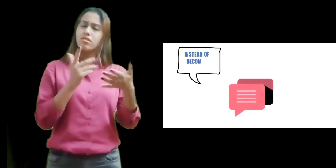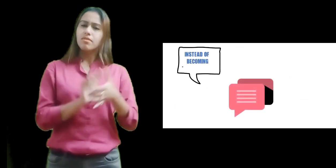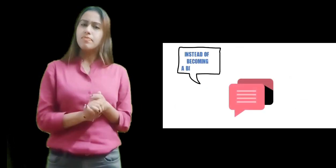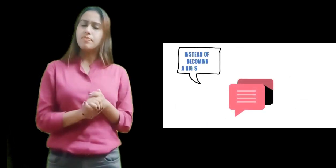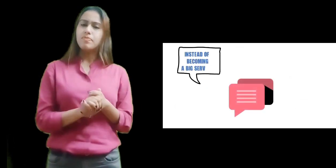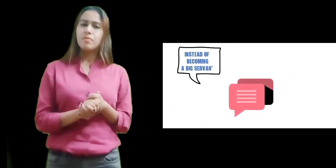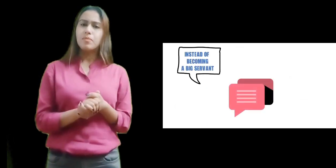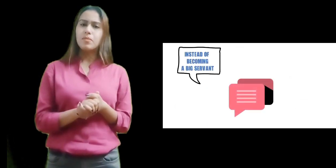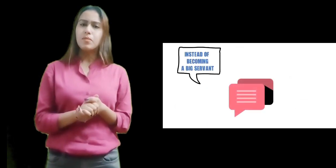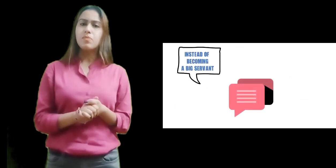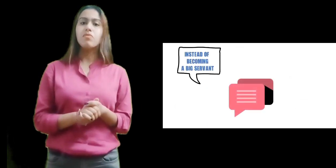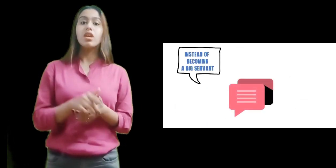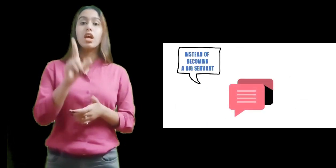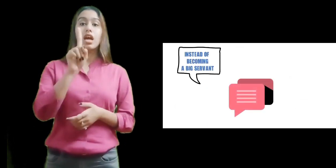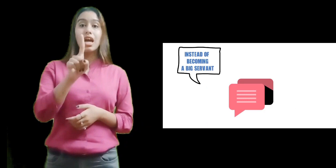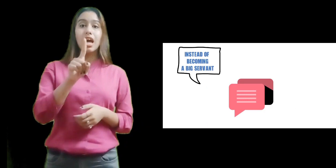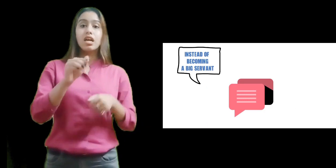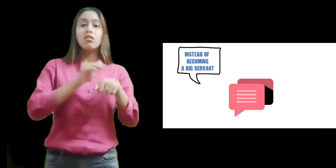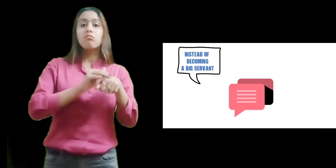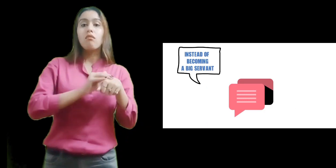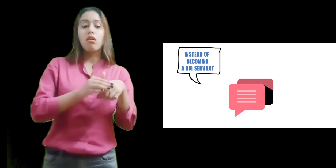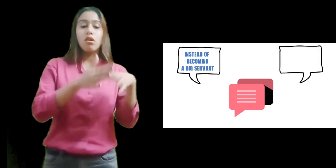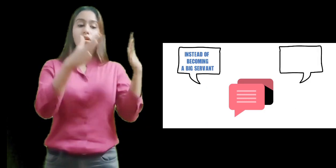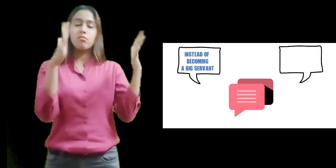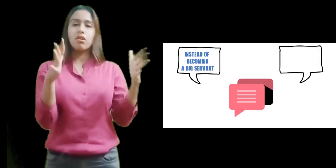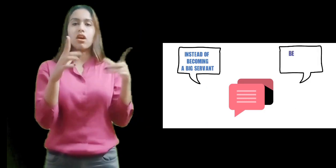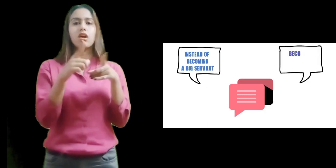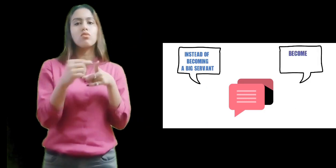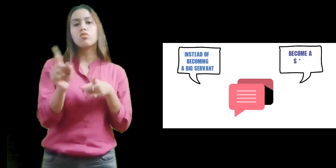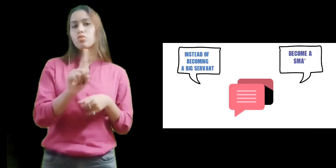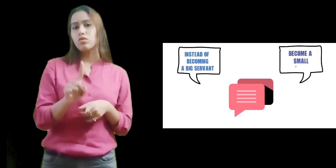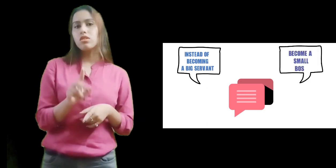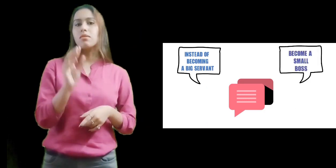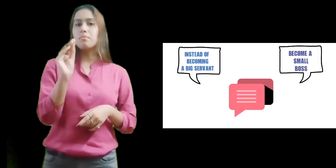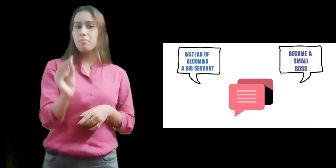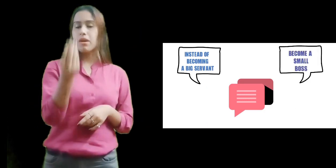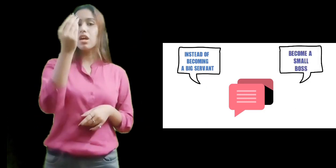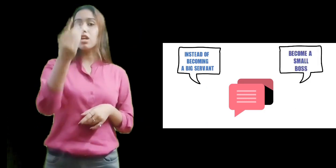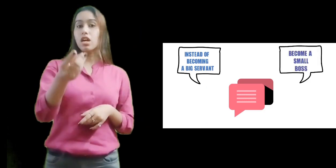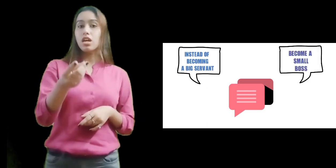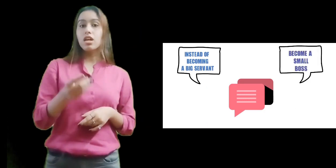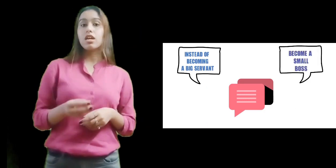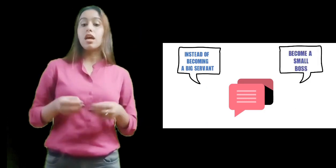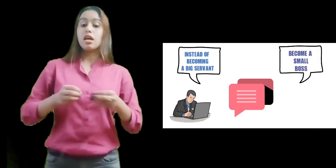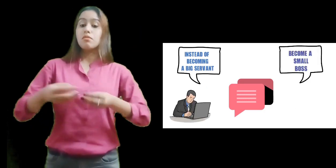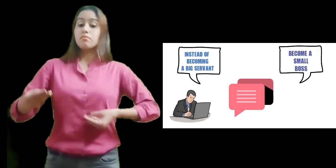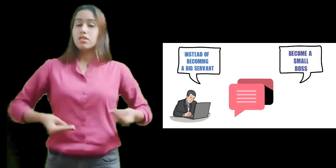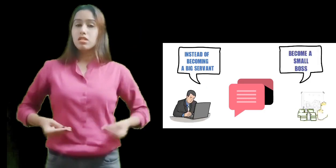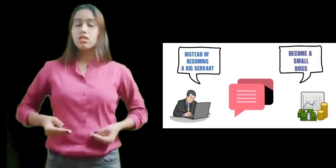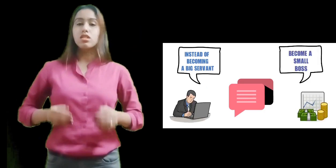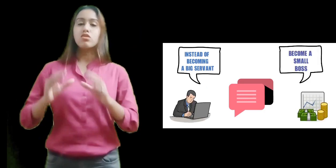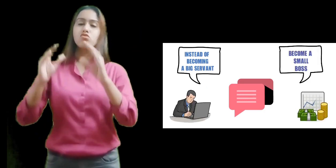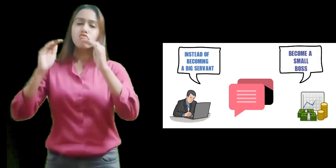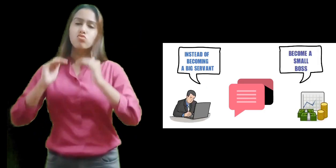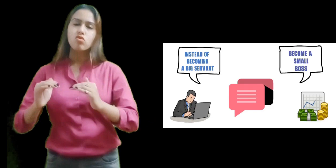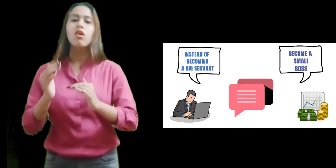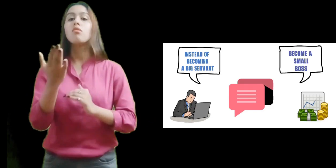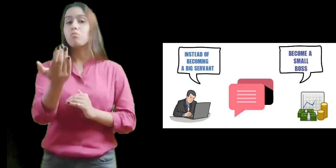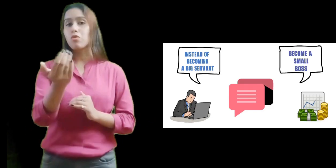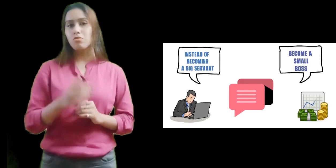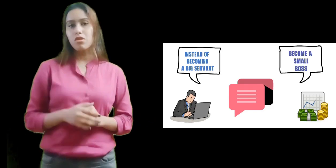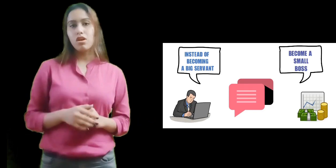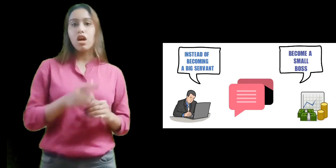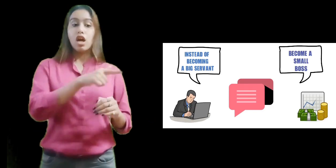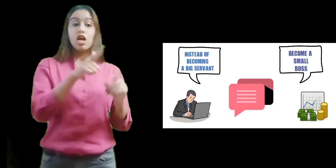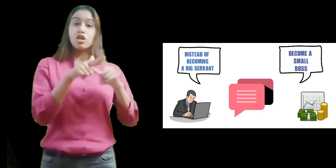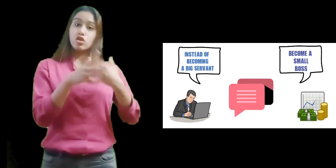था, एक बड़ा नौकर बनने से अच्छा है कि एक छोटा मालिक बनो, बिकॉज जॉब बस आपकी जरूरतों को पूरा कर सकता है, लेकिन शौक